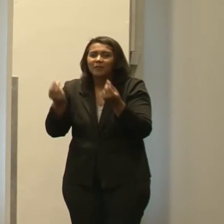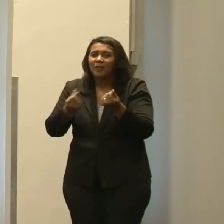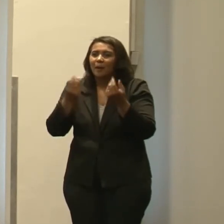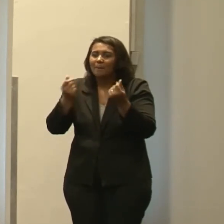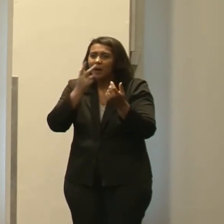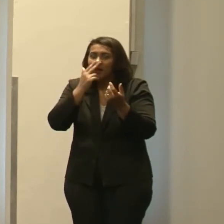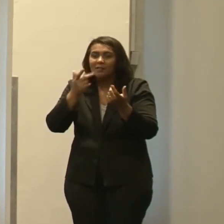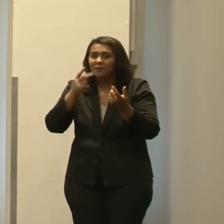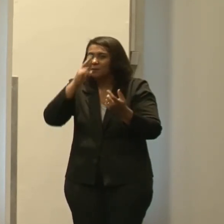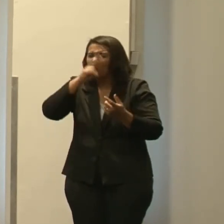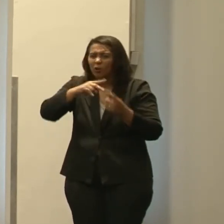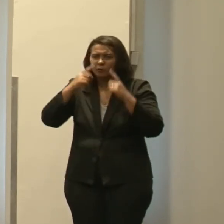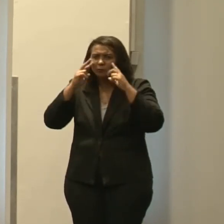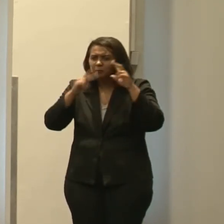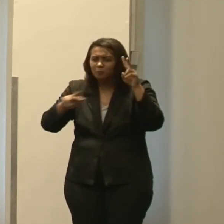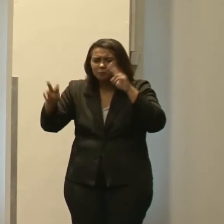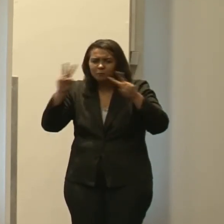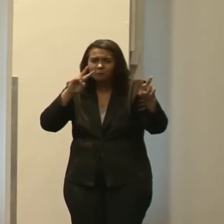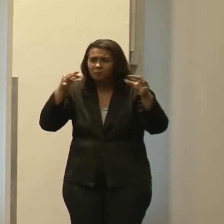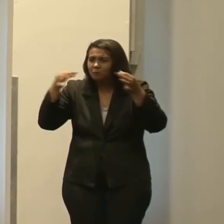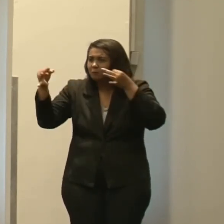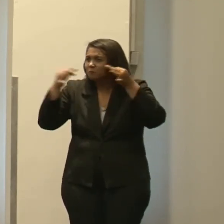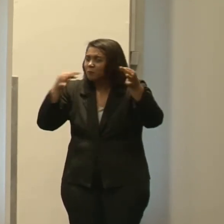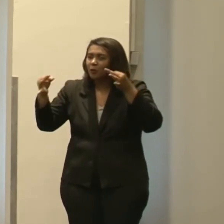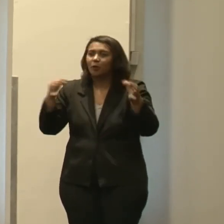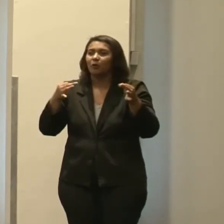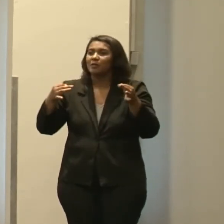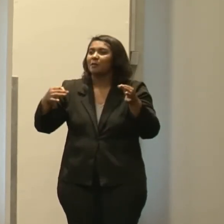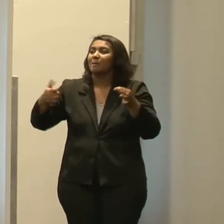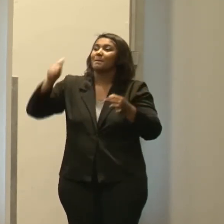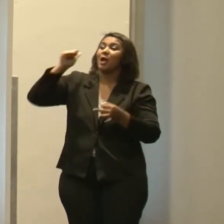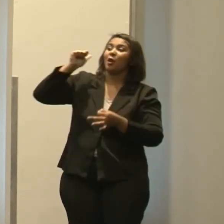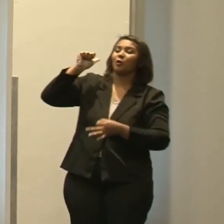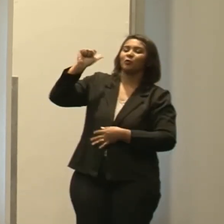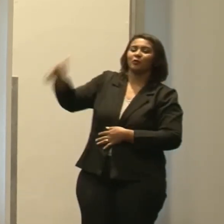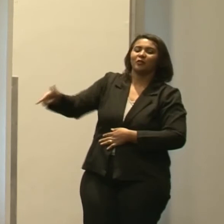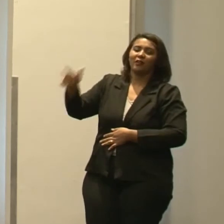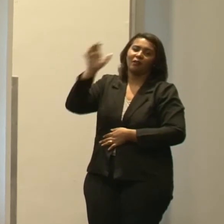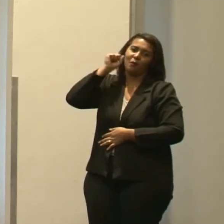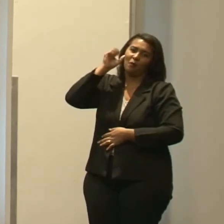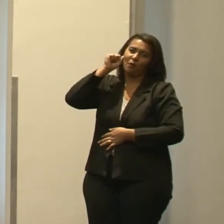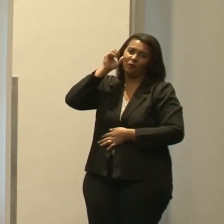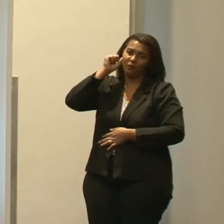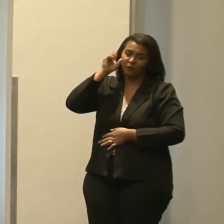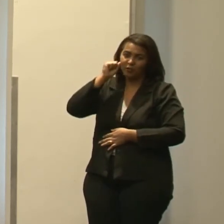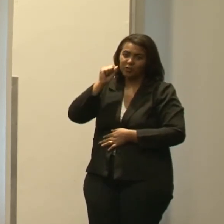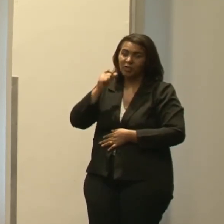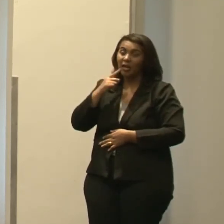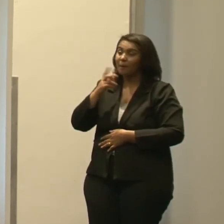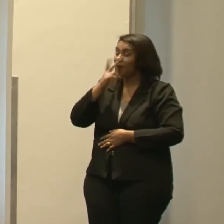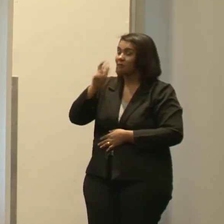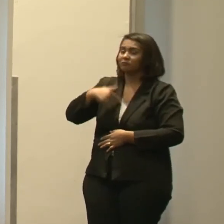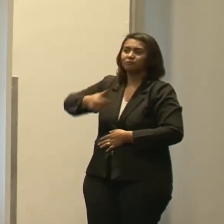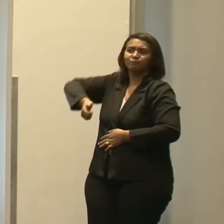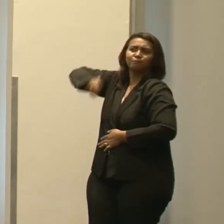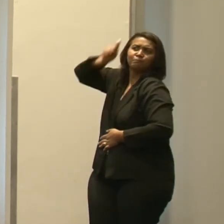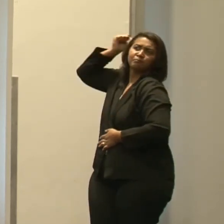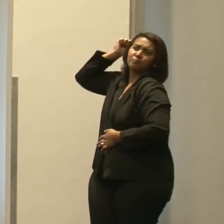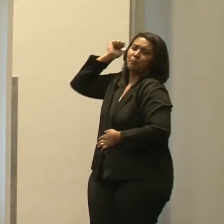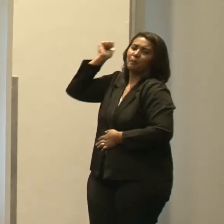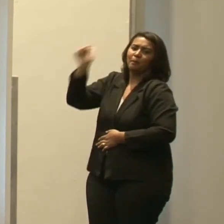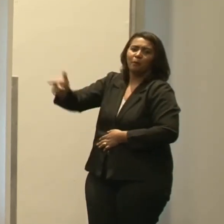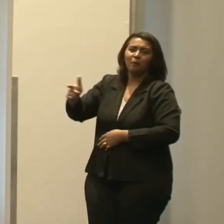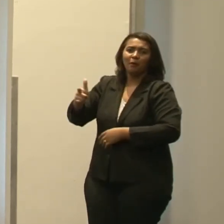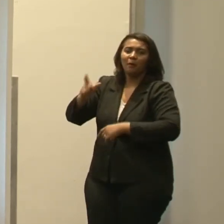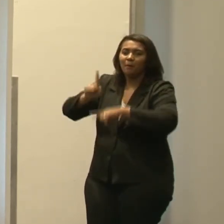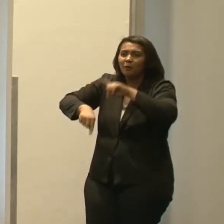aguçado, né? Em relação ao aluno ouvinte, ele conseguia até mesmo superar o ouvinte na